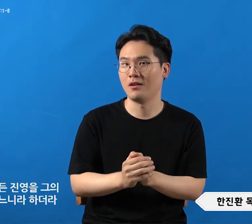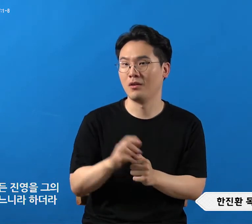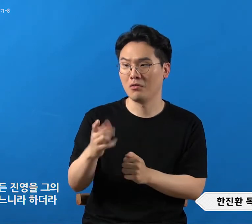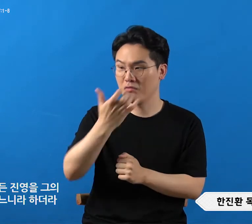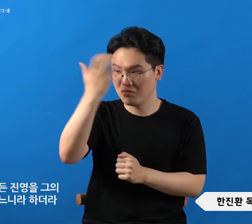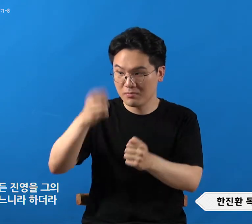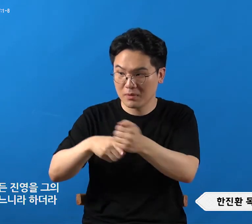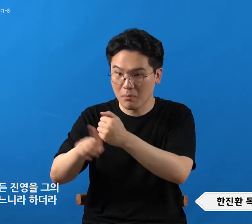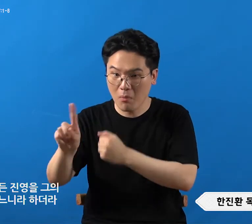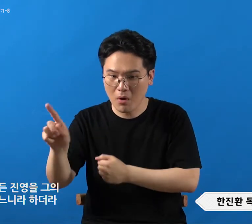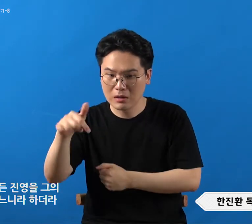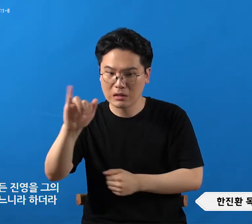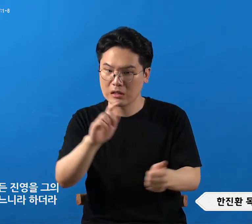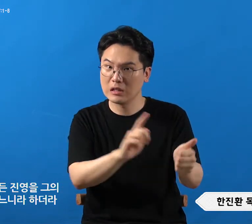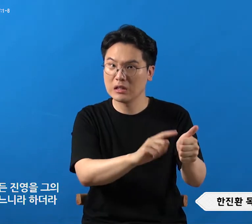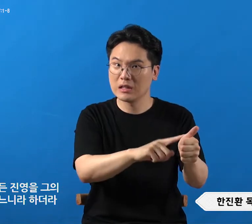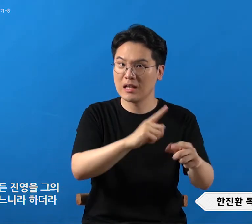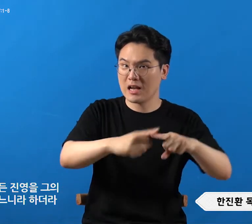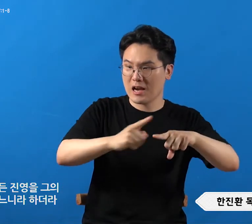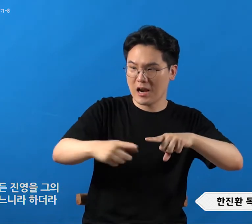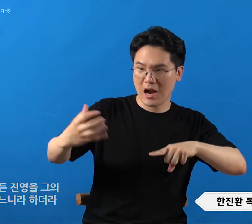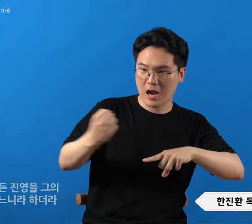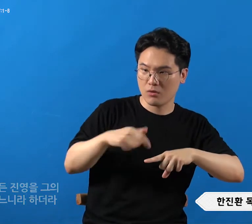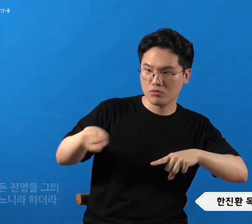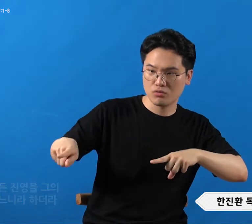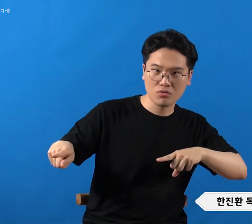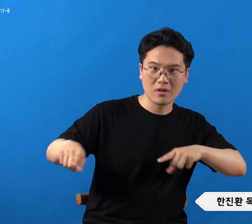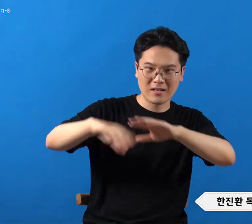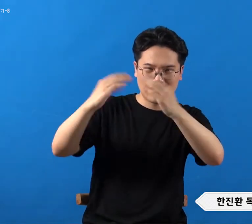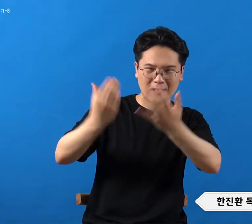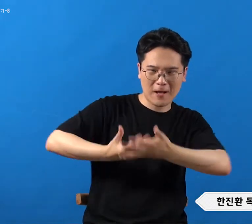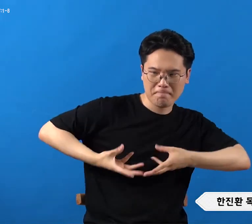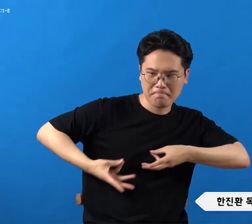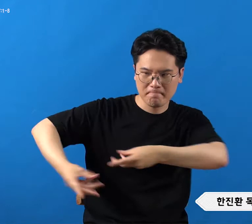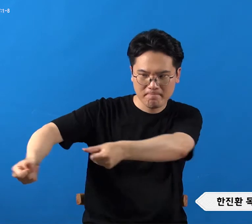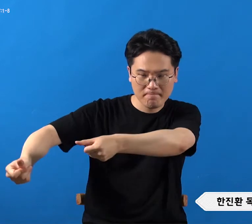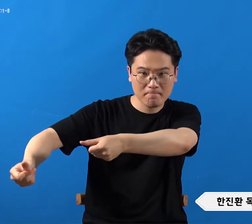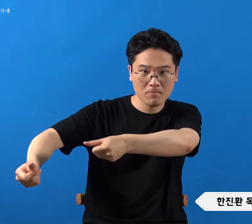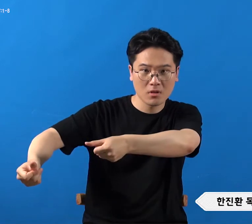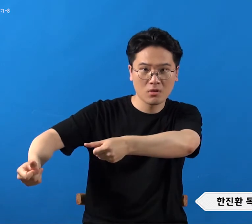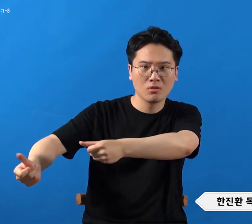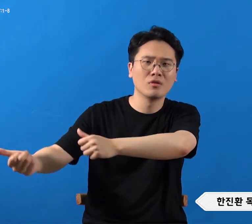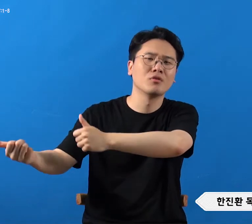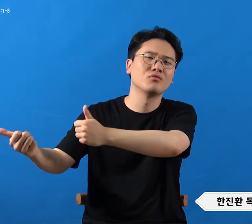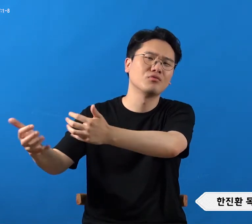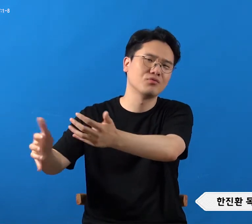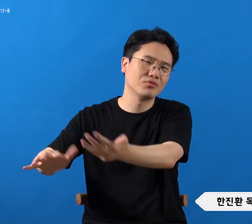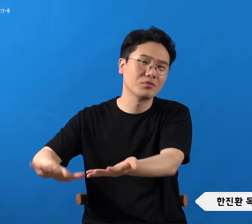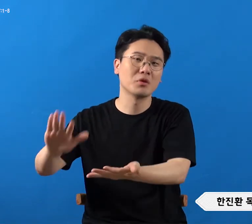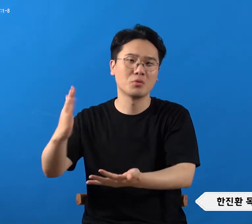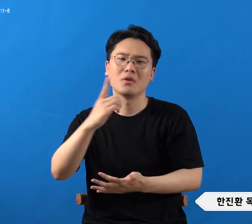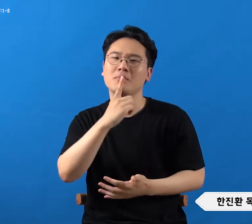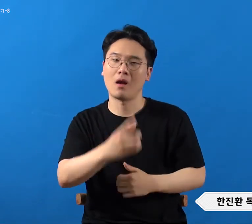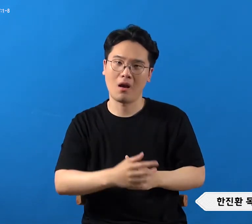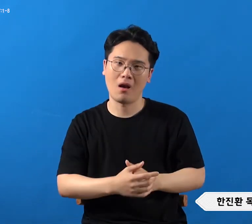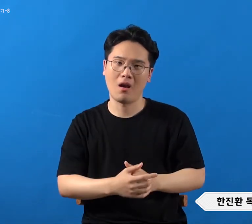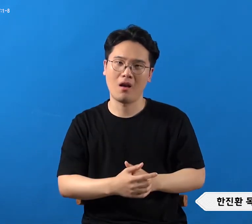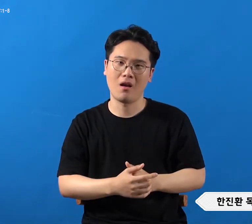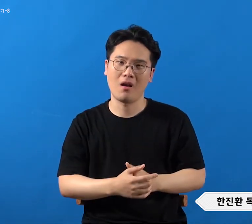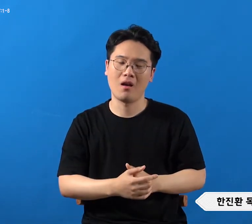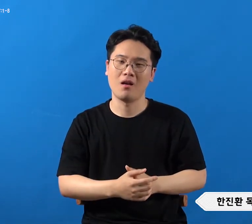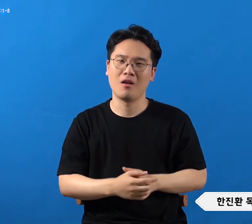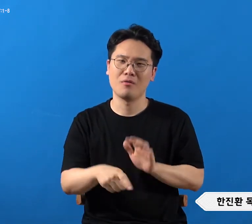아니고 기드온의 칼에 우리 전부 몰살당한다는 꿈이다. 흉몽이다 흉몽 하면서 벌벌